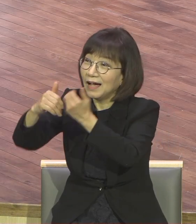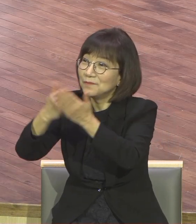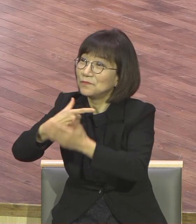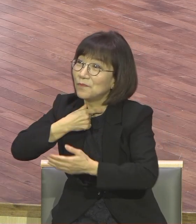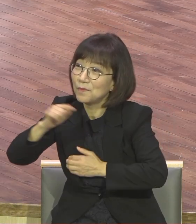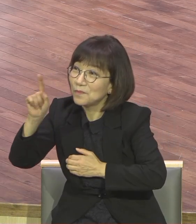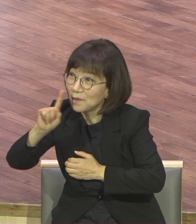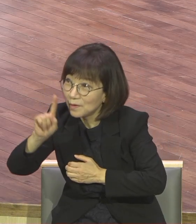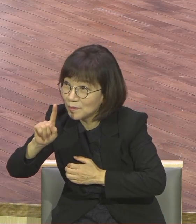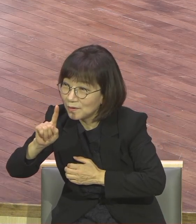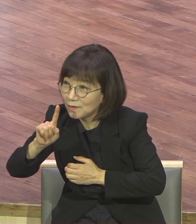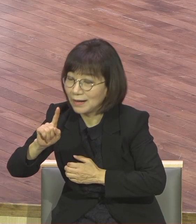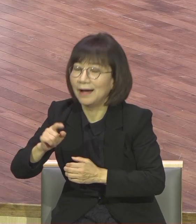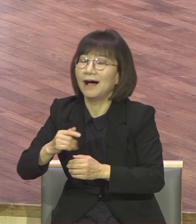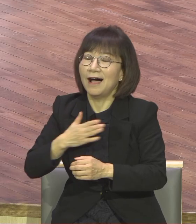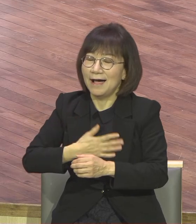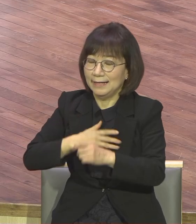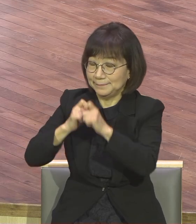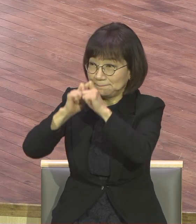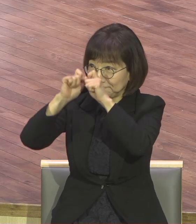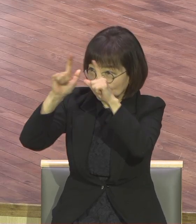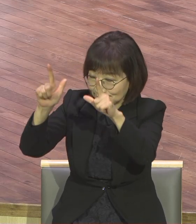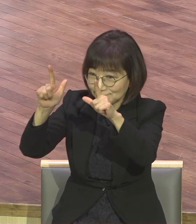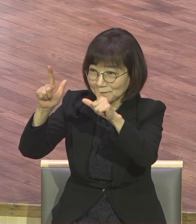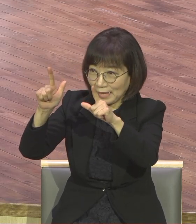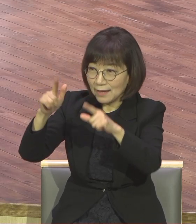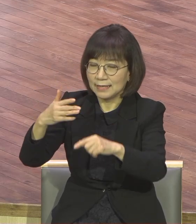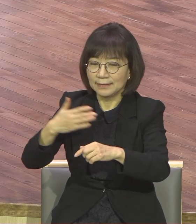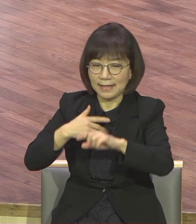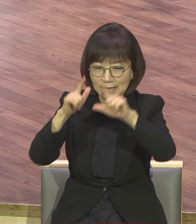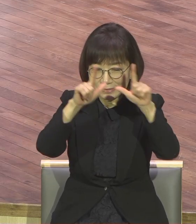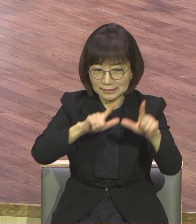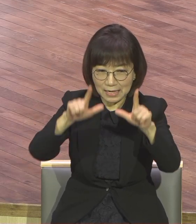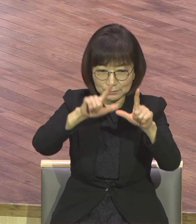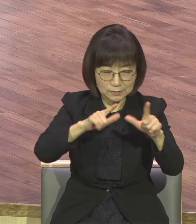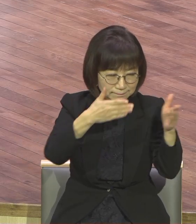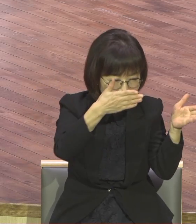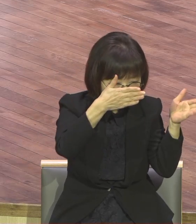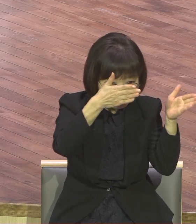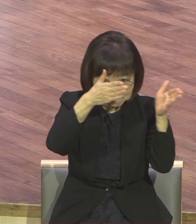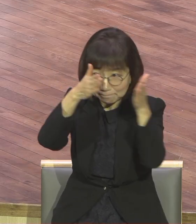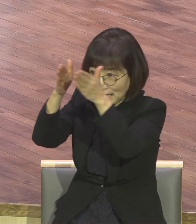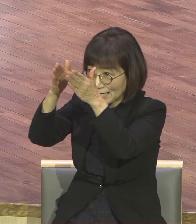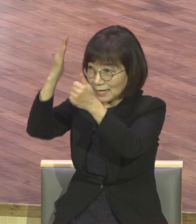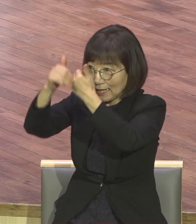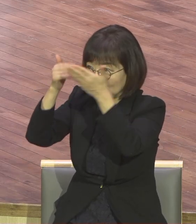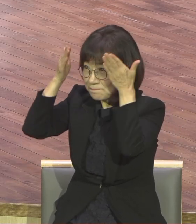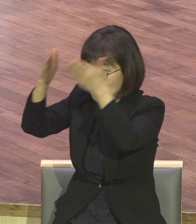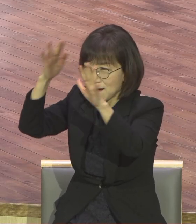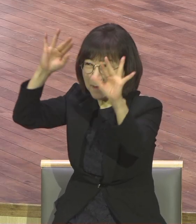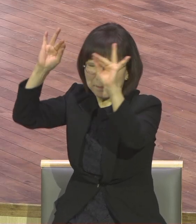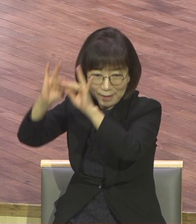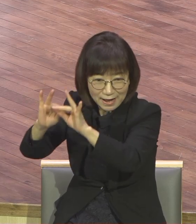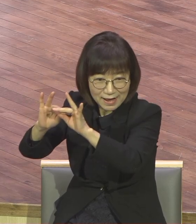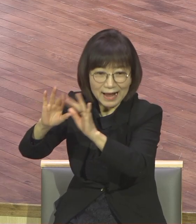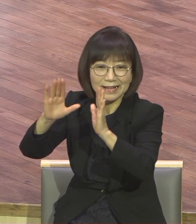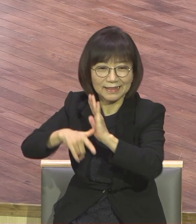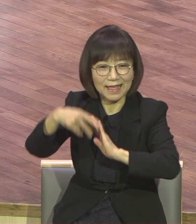것이 무엇인지 그걸 깨닫고 그게 모든 삶의 방향을 딱 맞추는 삶을